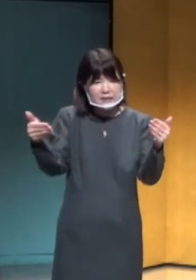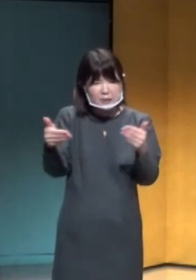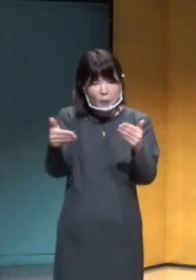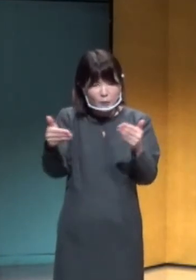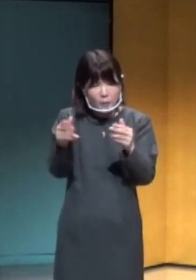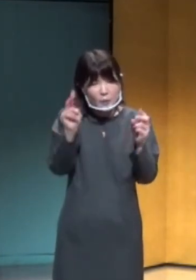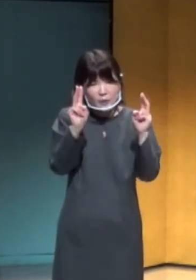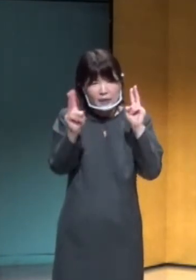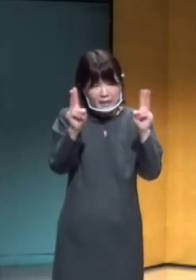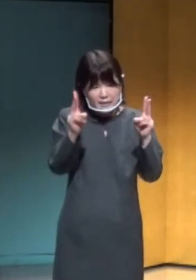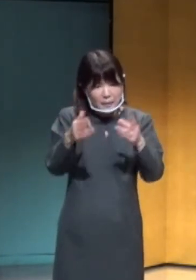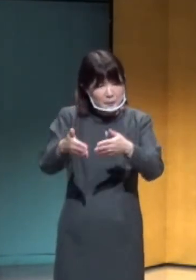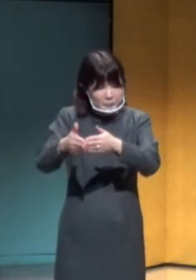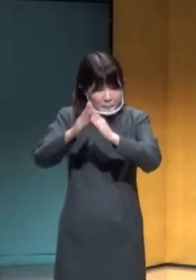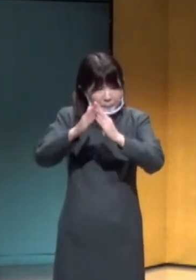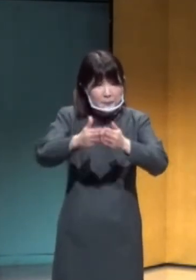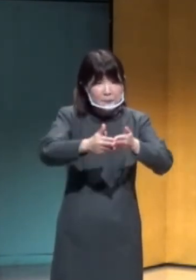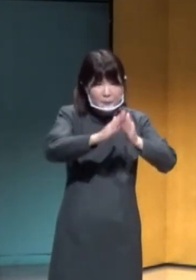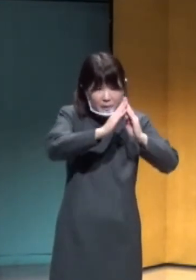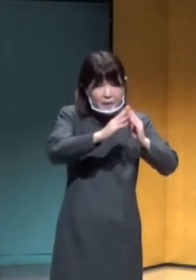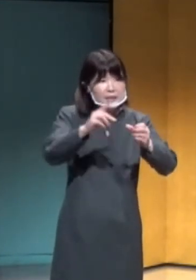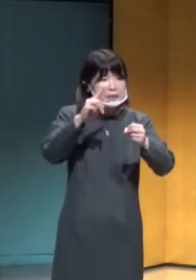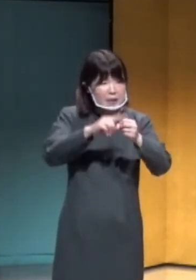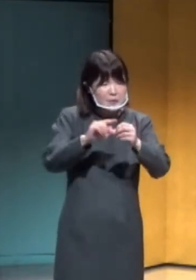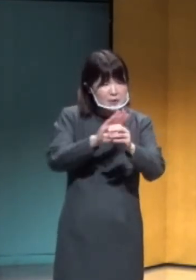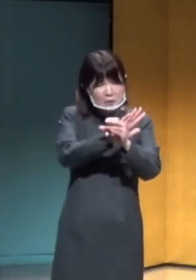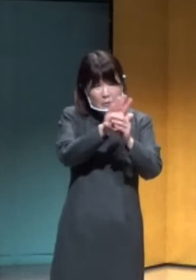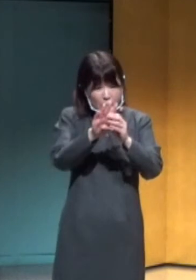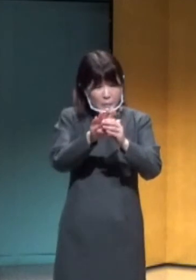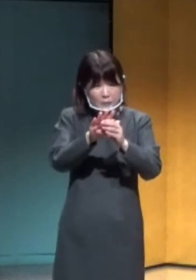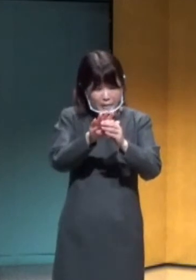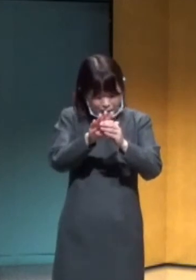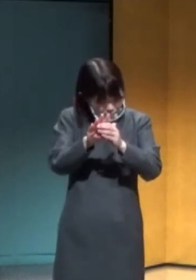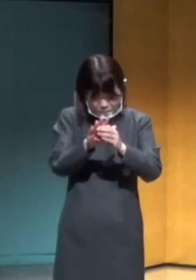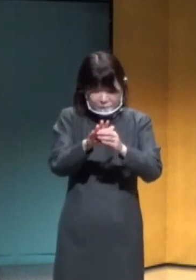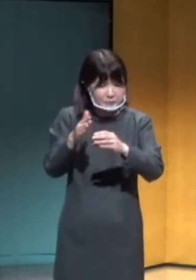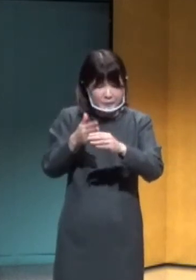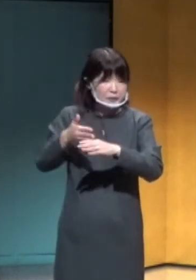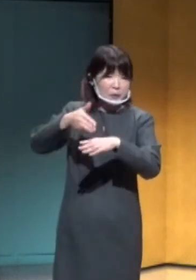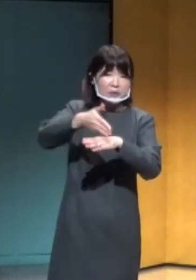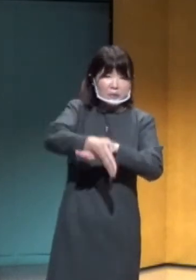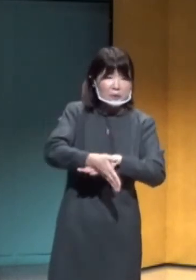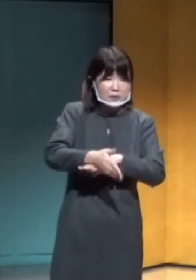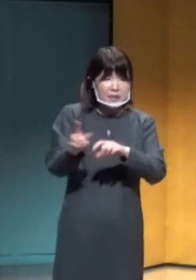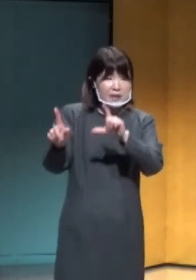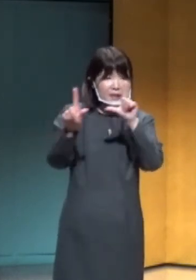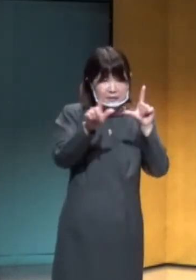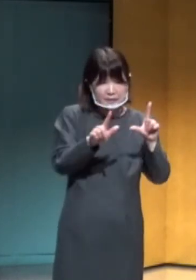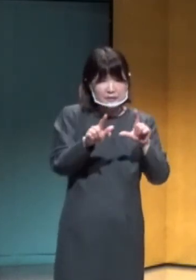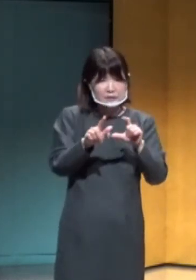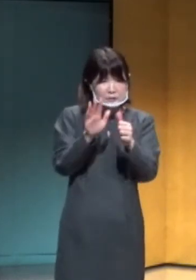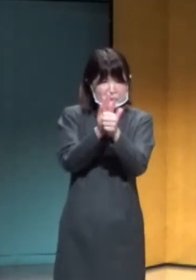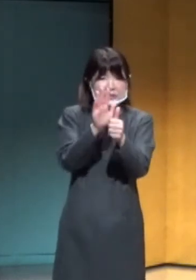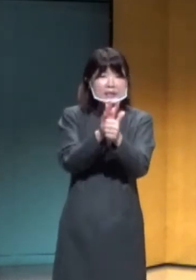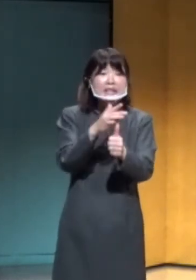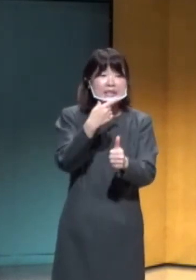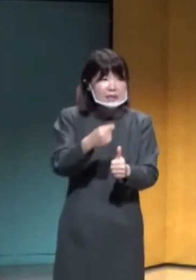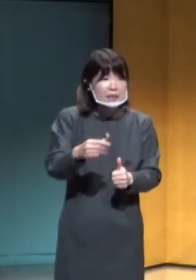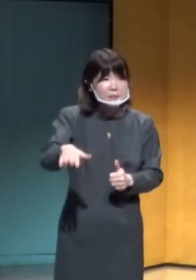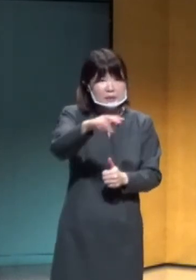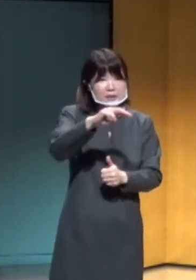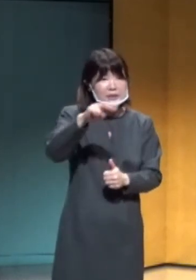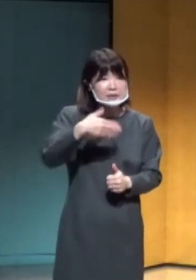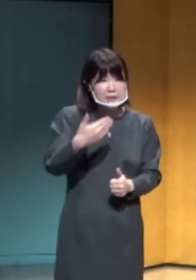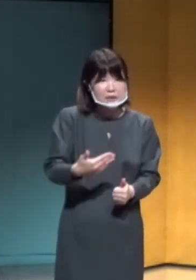と共にこのコロナを乗り越えて頑張ってまいりたいと思います。どうぞご指導とご理解をよろしくお願い申し上げます